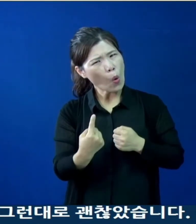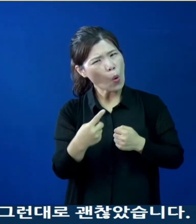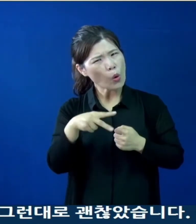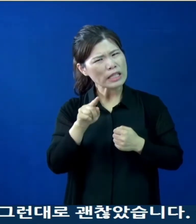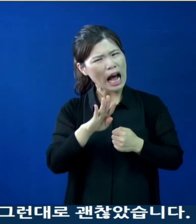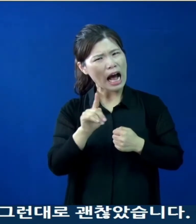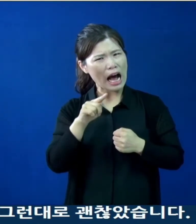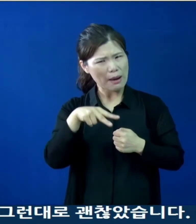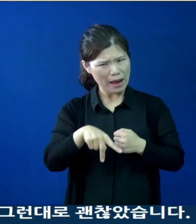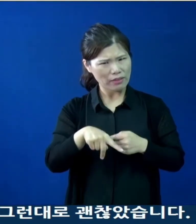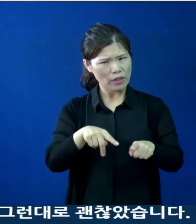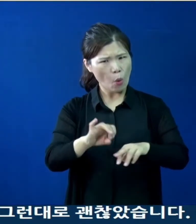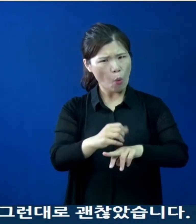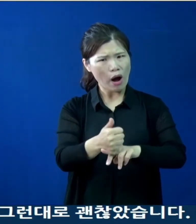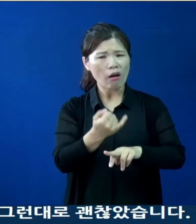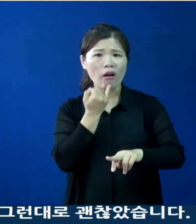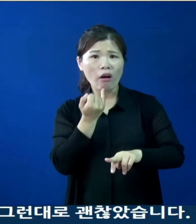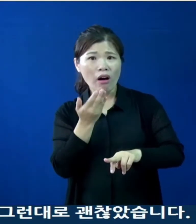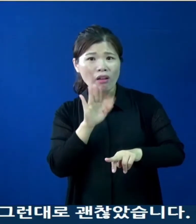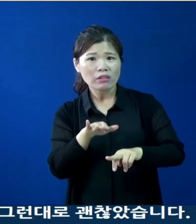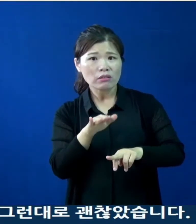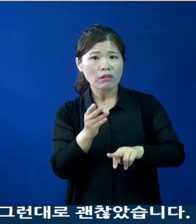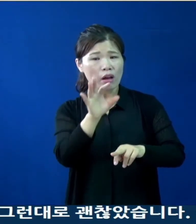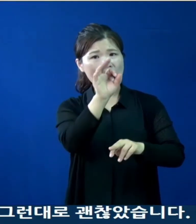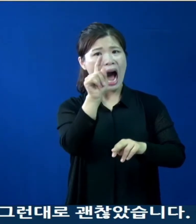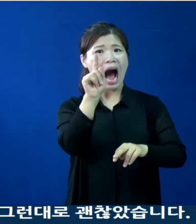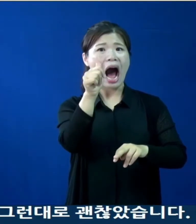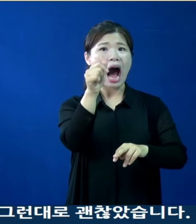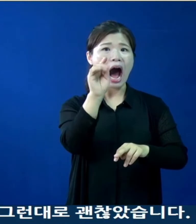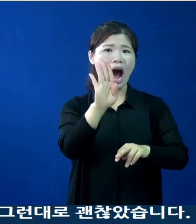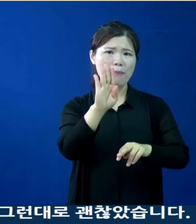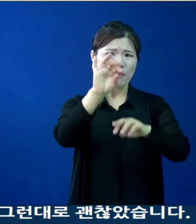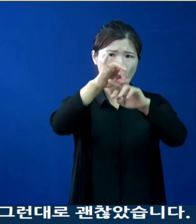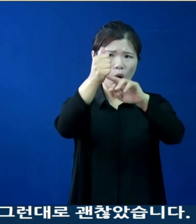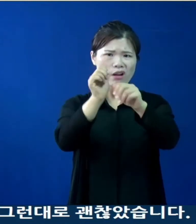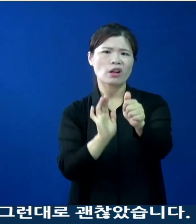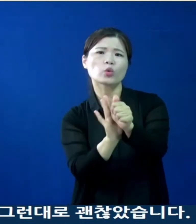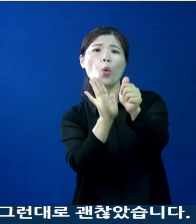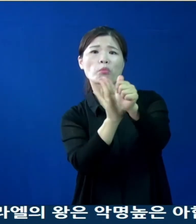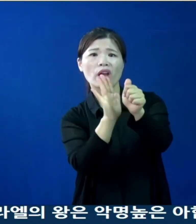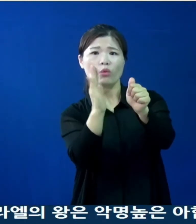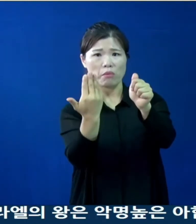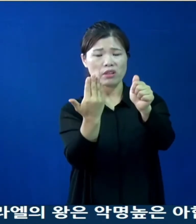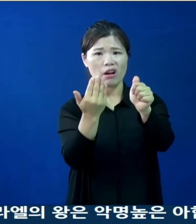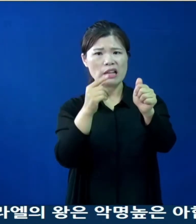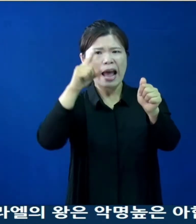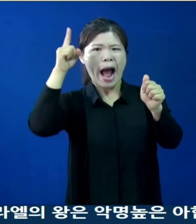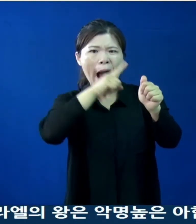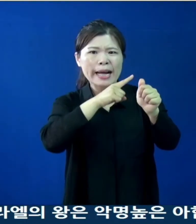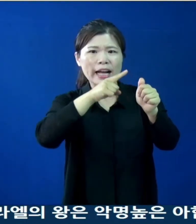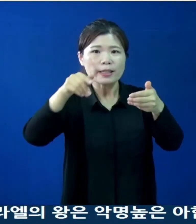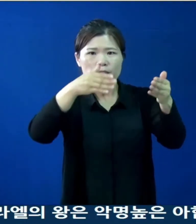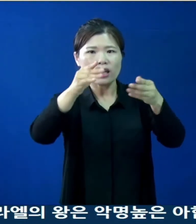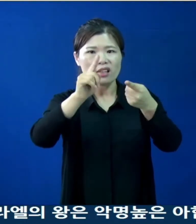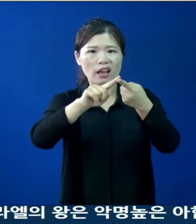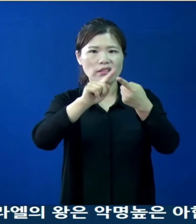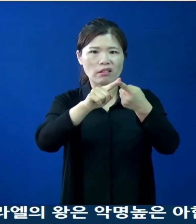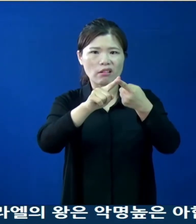이상하게도 아합을 돕게 됩니다. 그래서 아합의 악한 길에 합류하는 잘못을 범하게